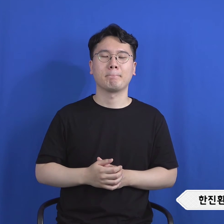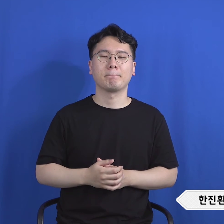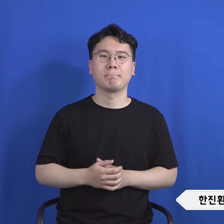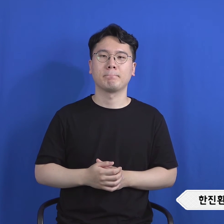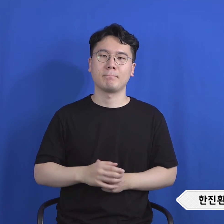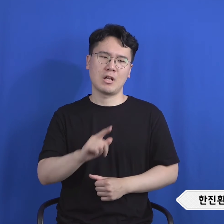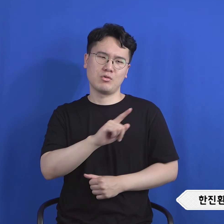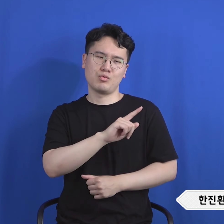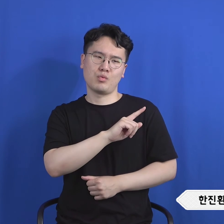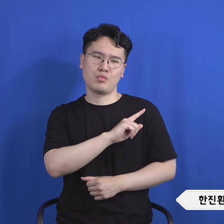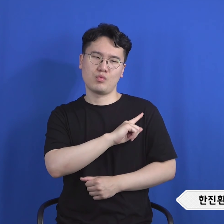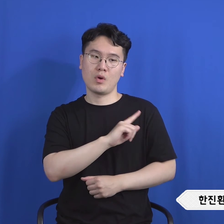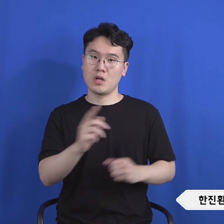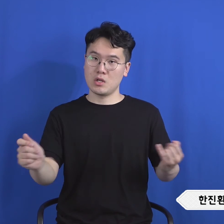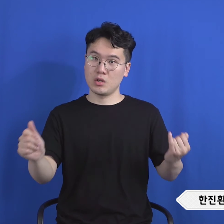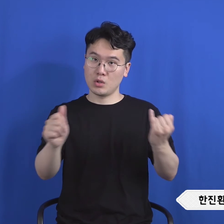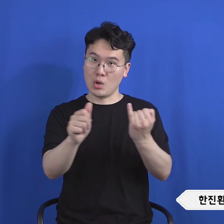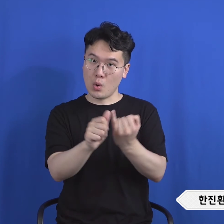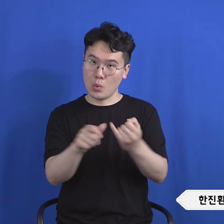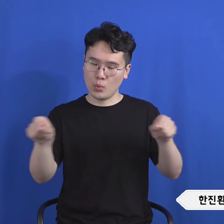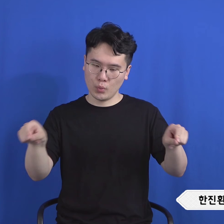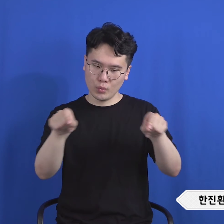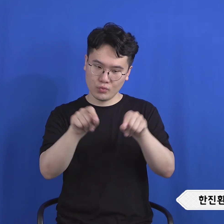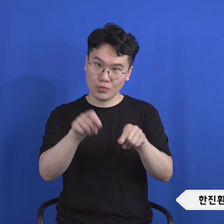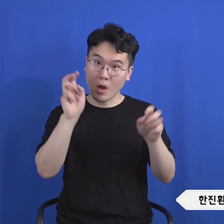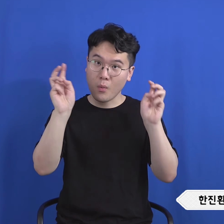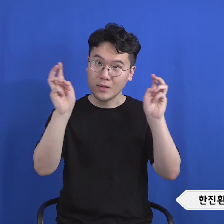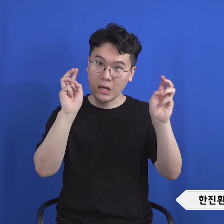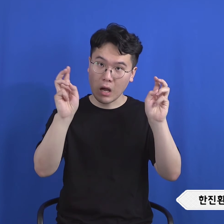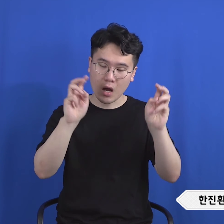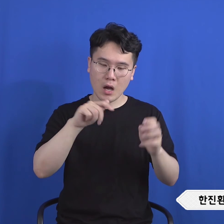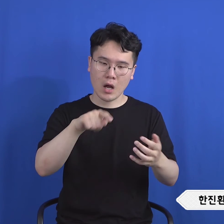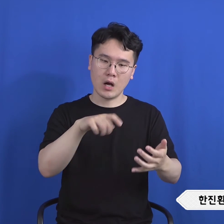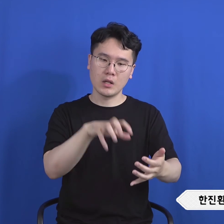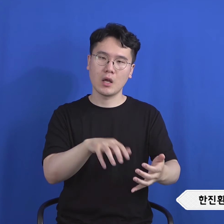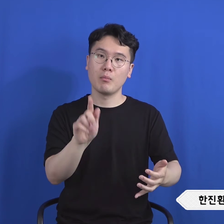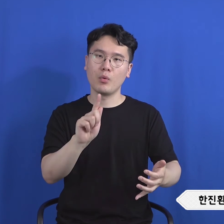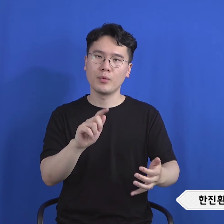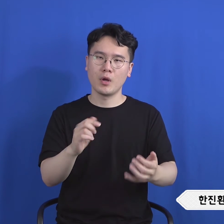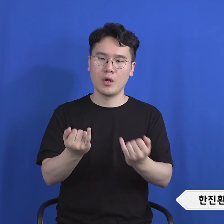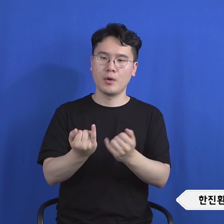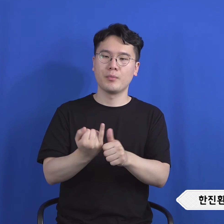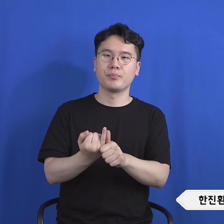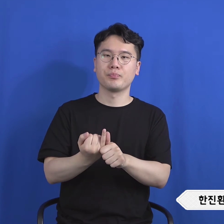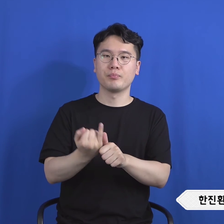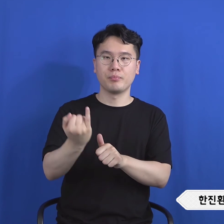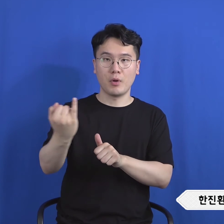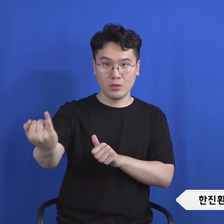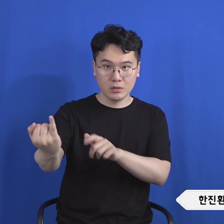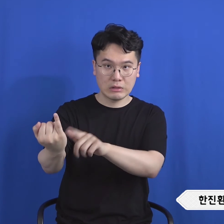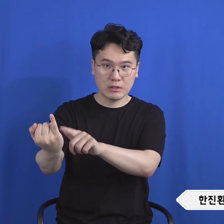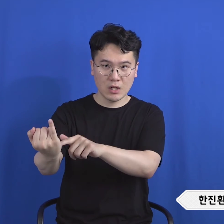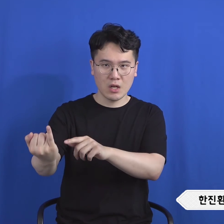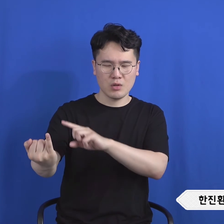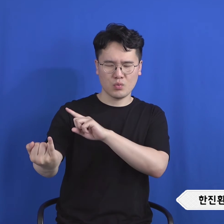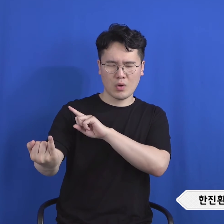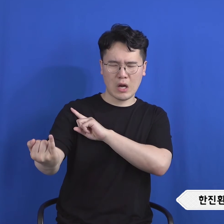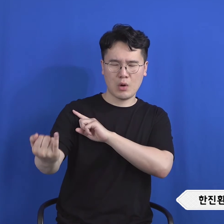최고의 결혼 중개소 그 사람들에게 최고의 며느리감으로 최고의 조건,